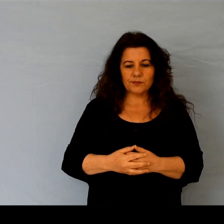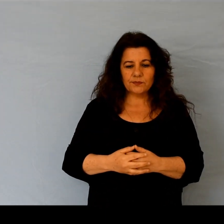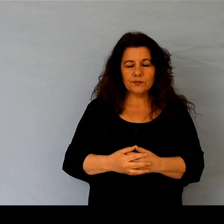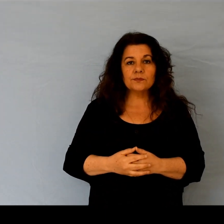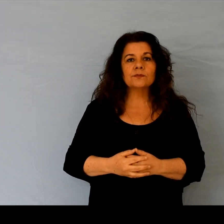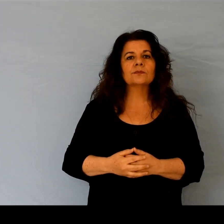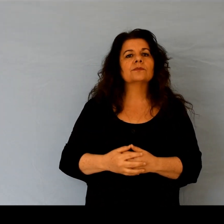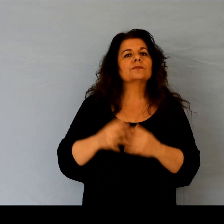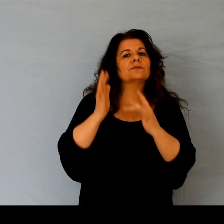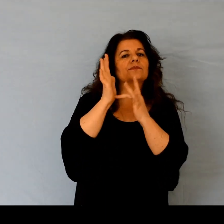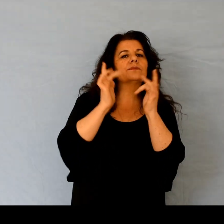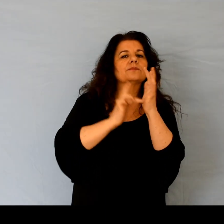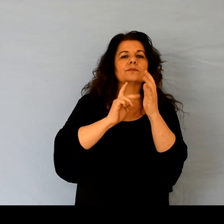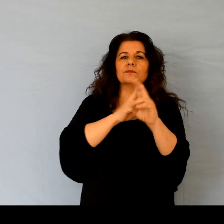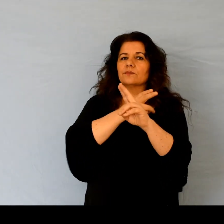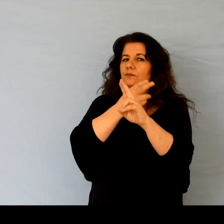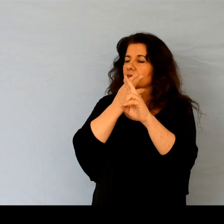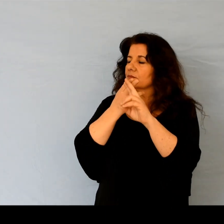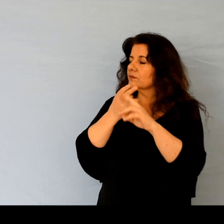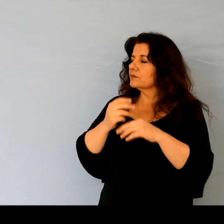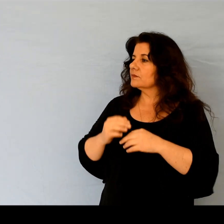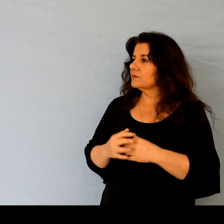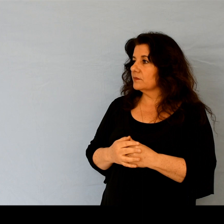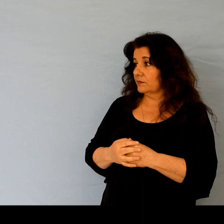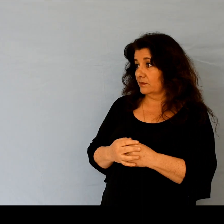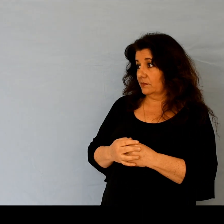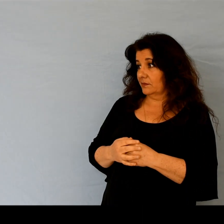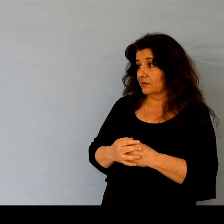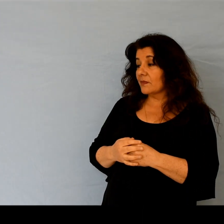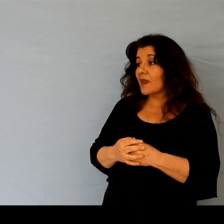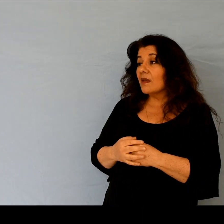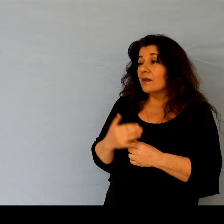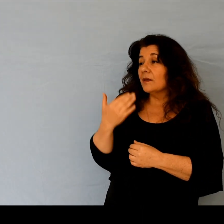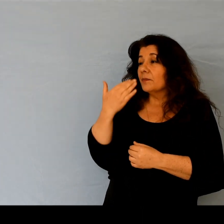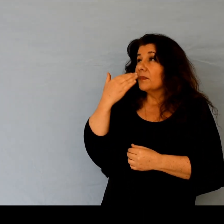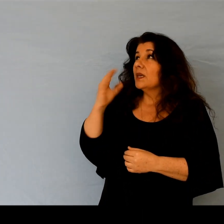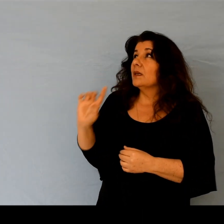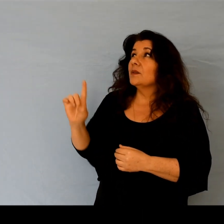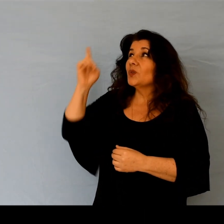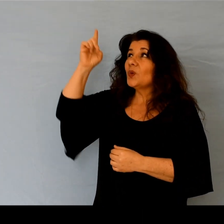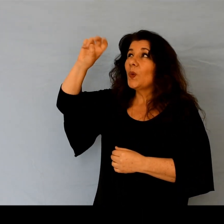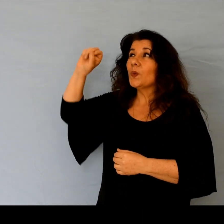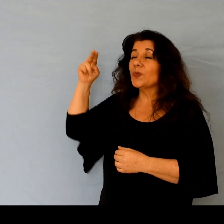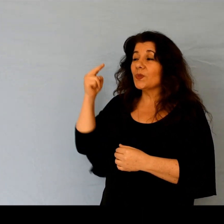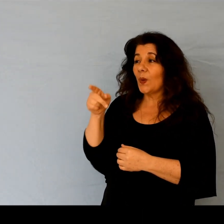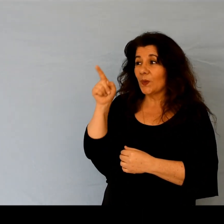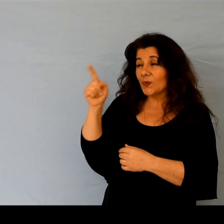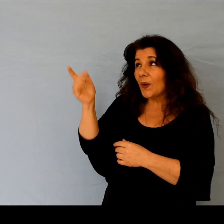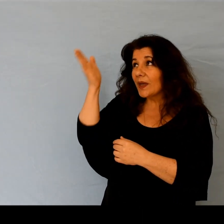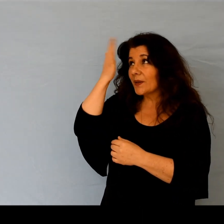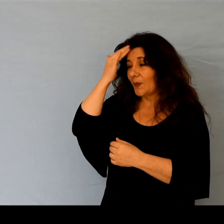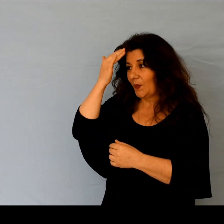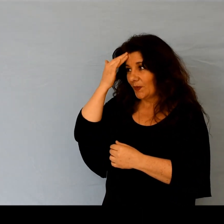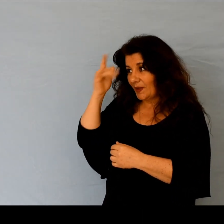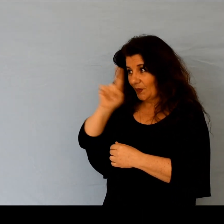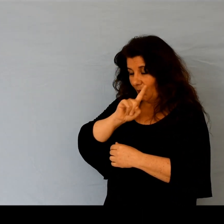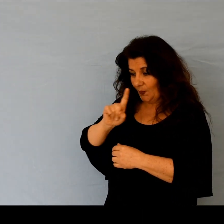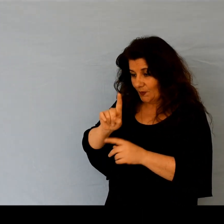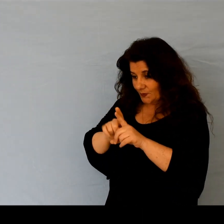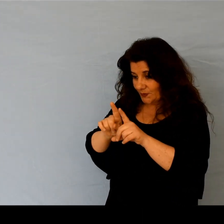Jésus lui répondit : « Si tu savais le don de Dieu, et qui est celui qui te dit :